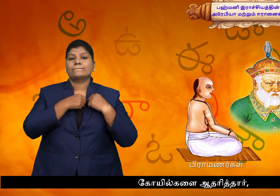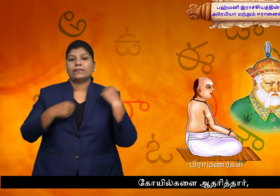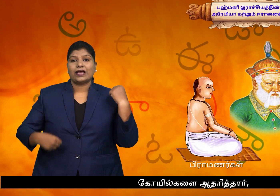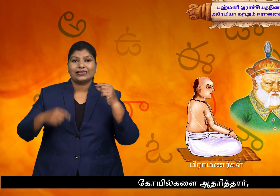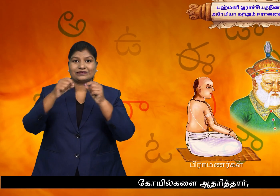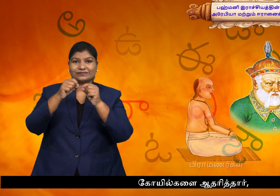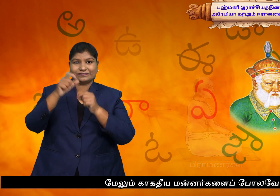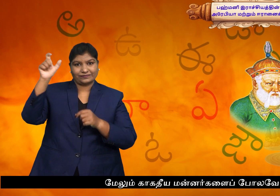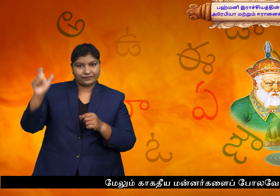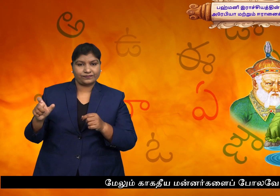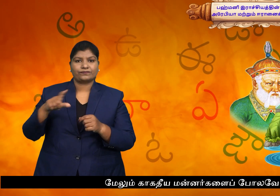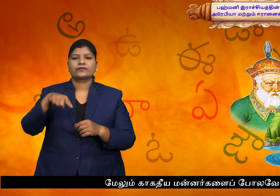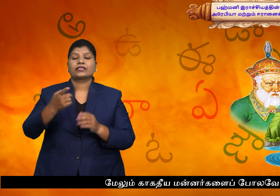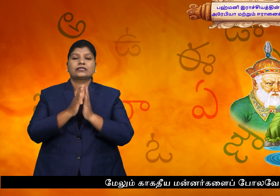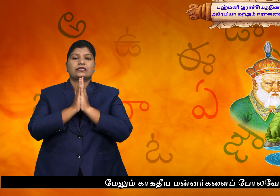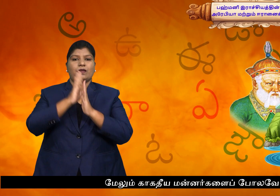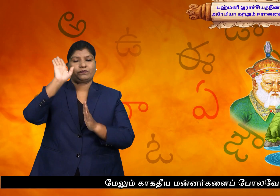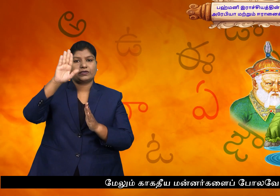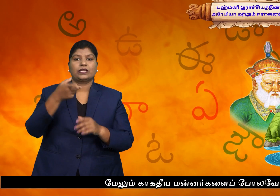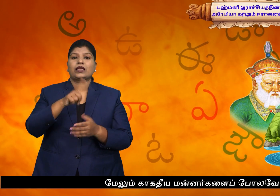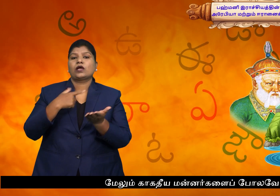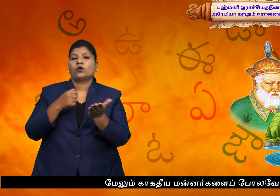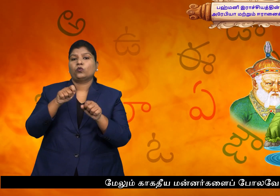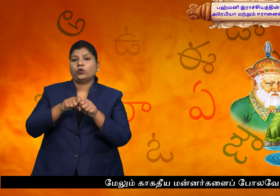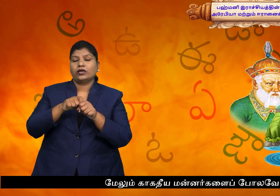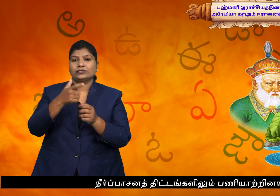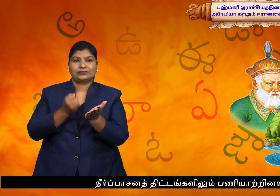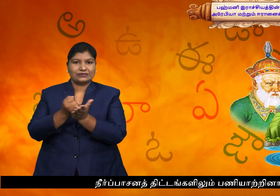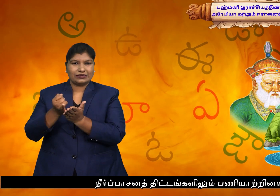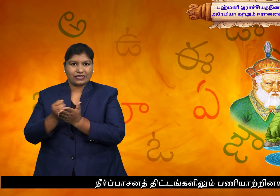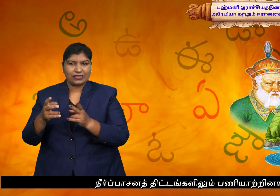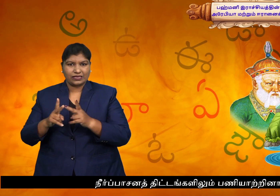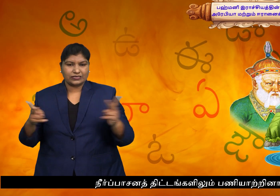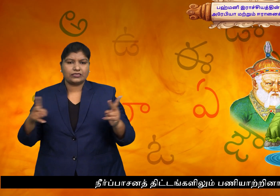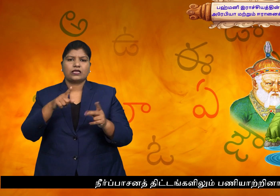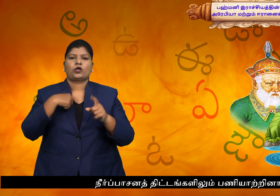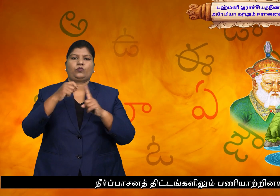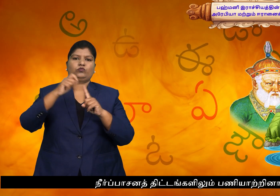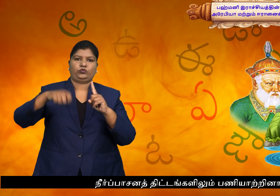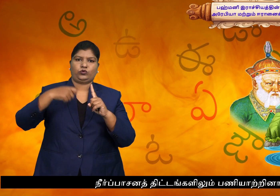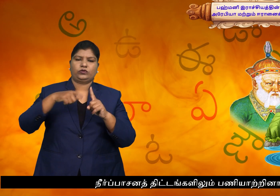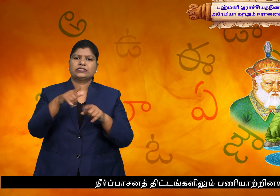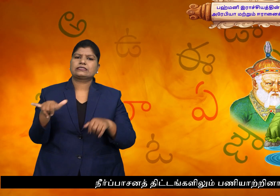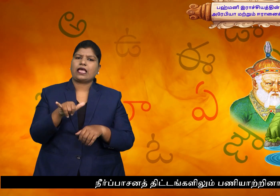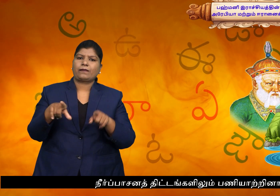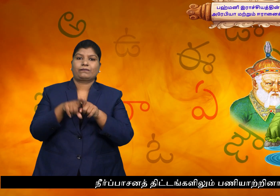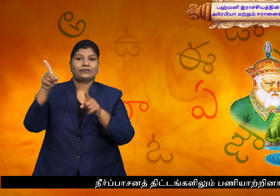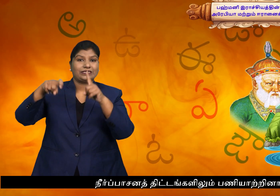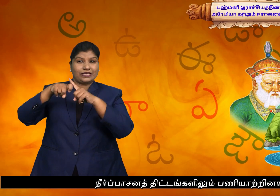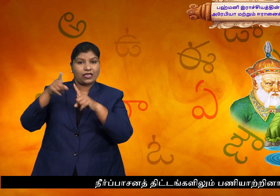கோயில்களை ஆதரித்தார். மேலும் காக்கத்திய மன்னர்களைப் போலவே நீர்ப்பாசன திட்டங்களிலும்